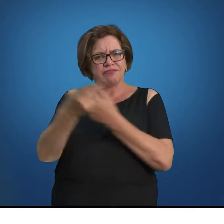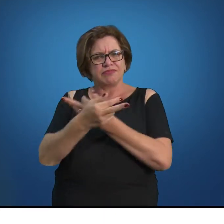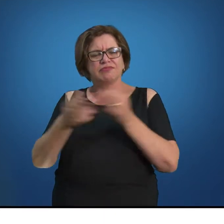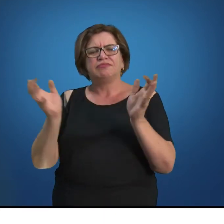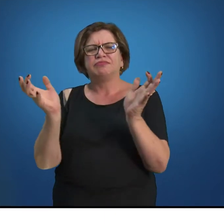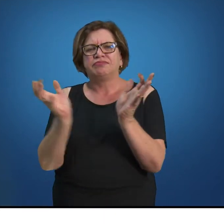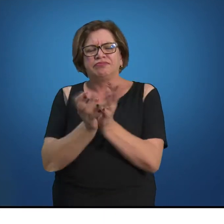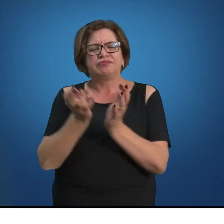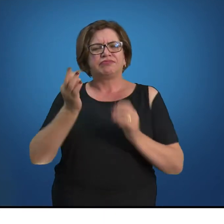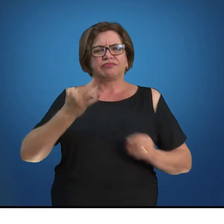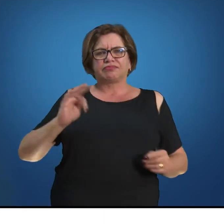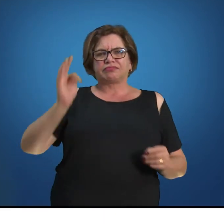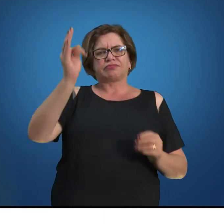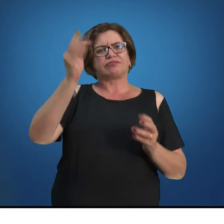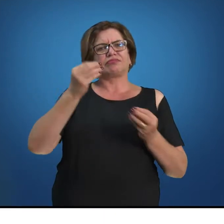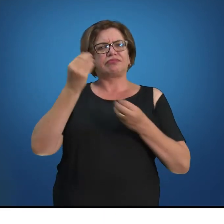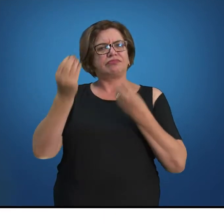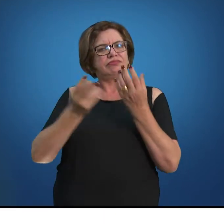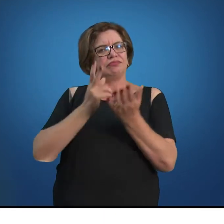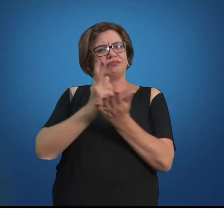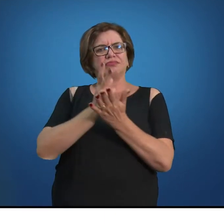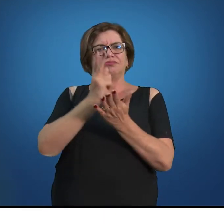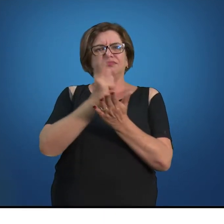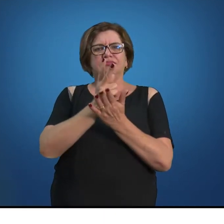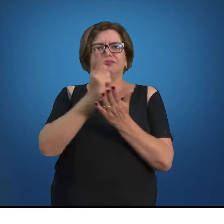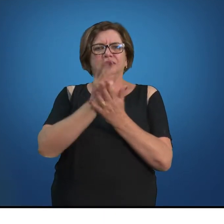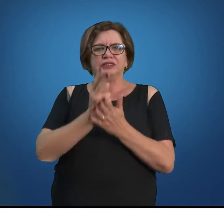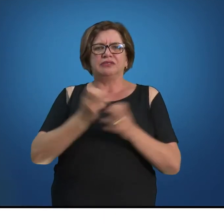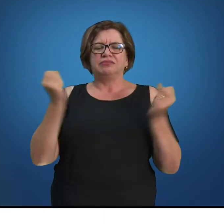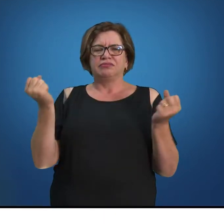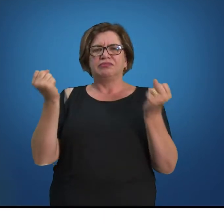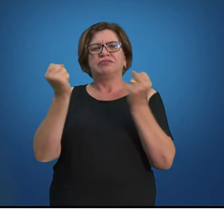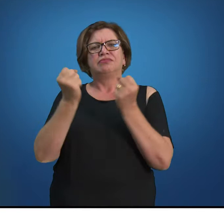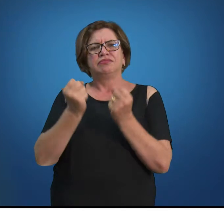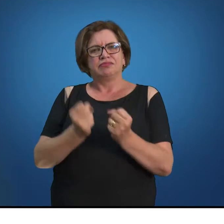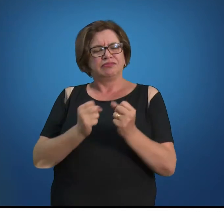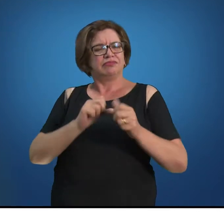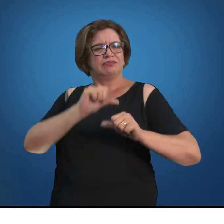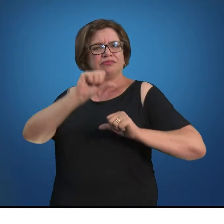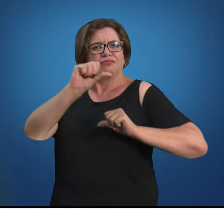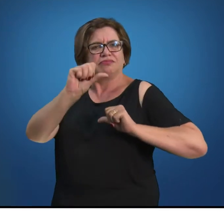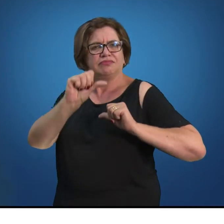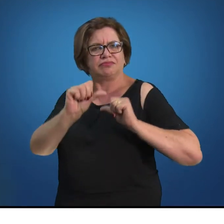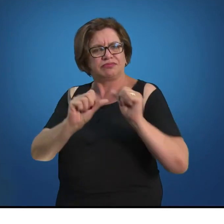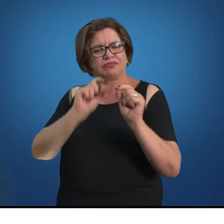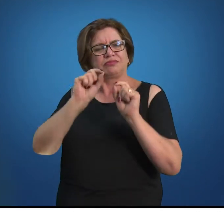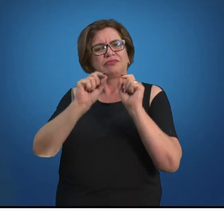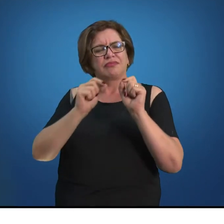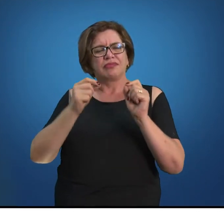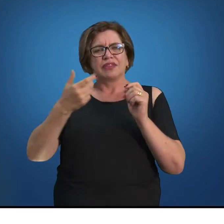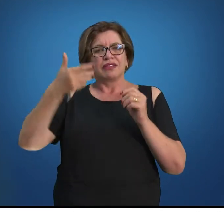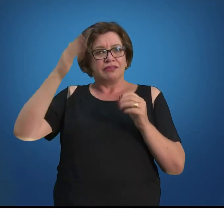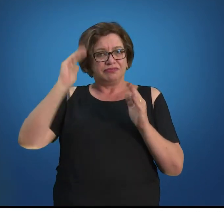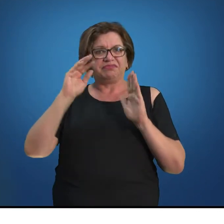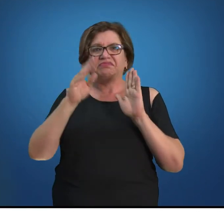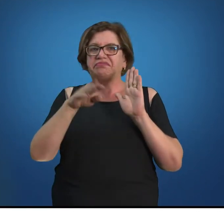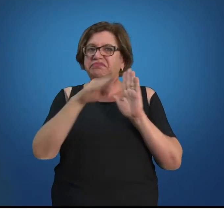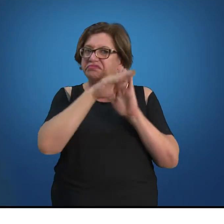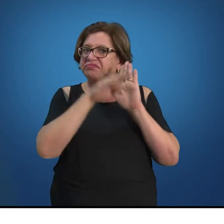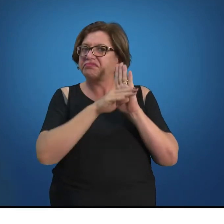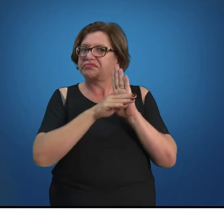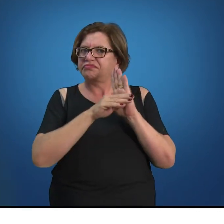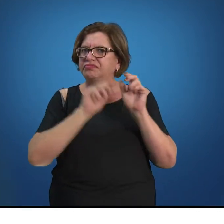equipe técnica e, na verdade, sempre uma possibilidade de se renovar aquilo que foi estabelecido no âmbito do plano